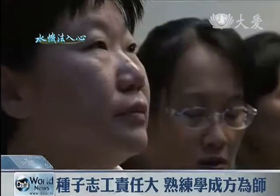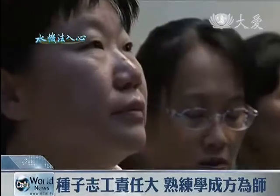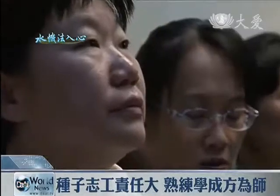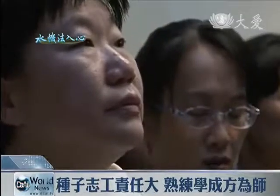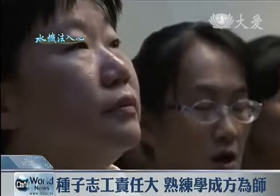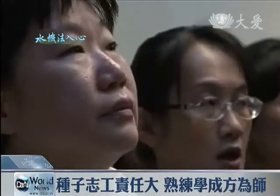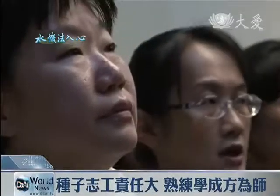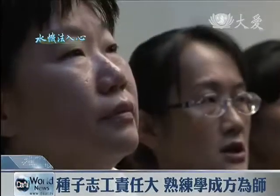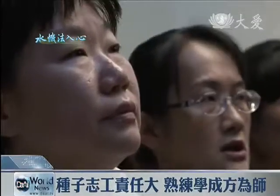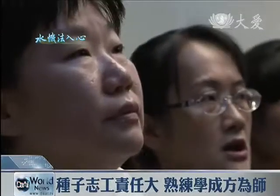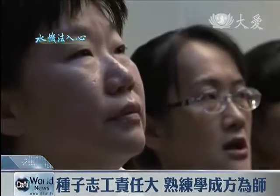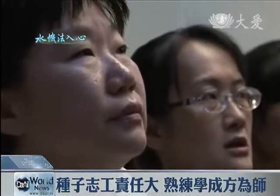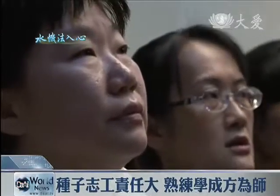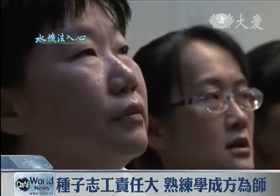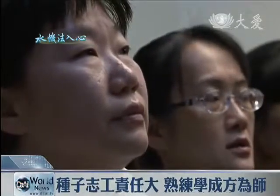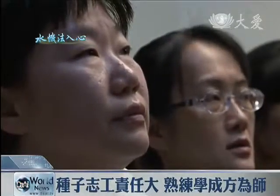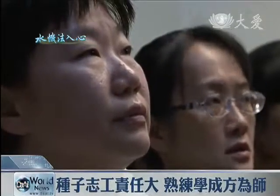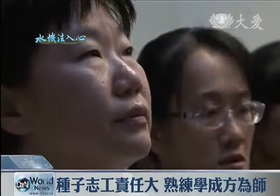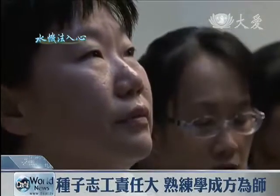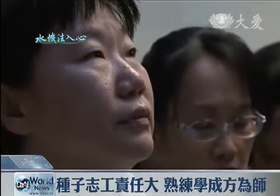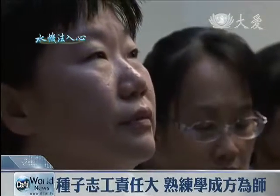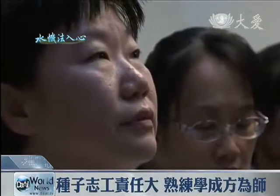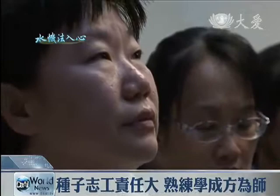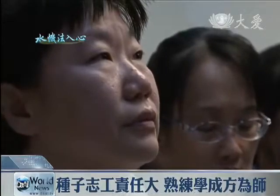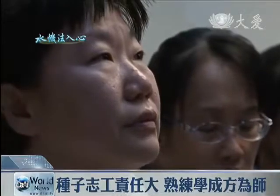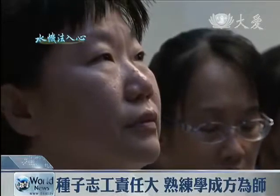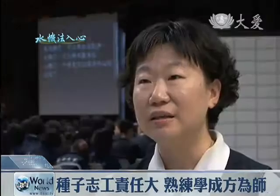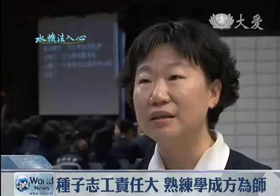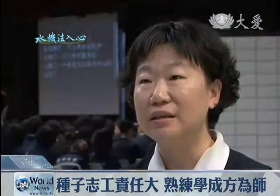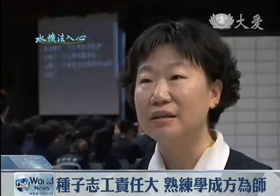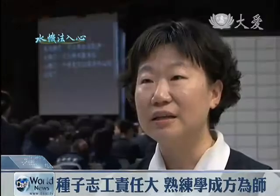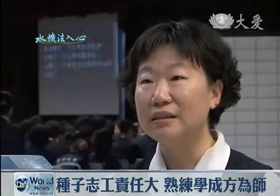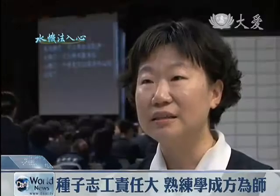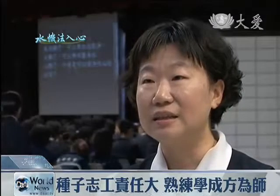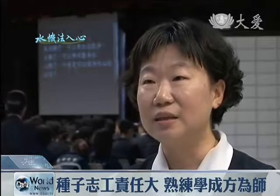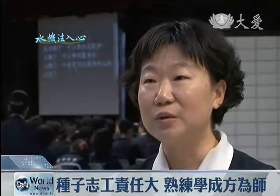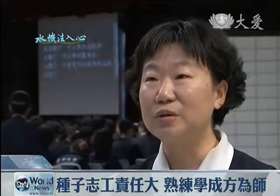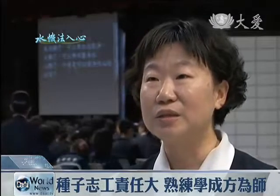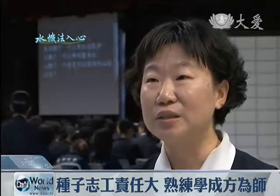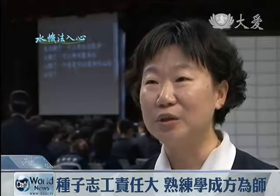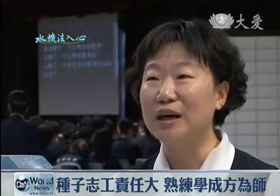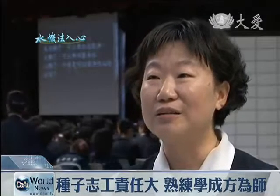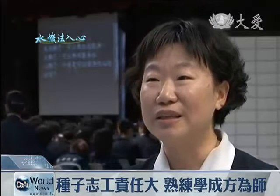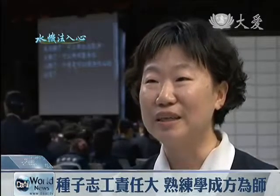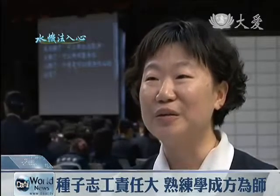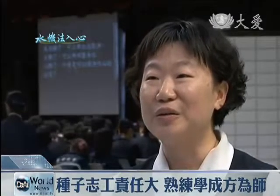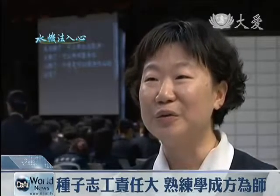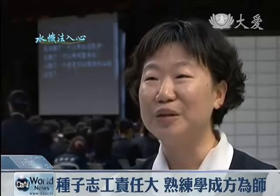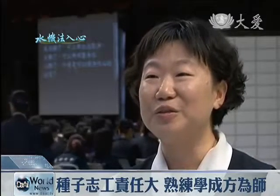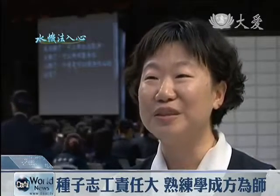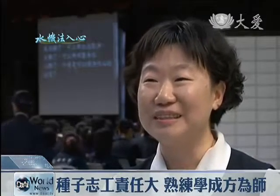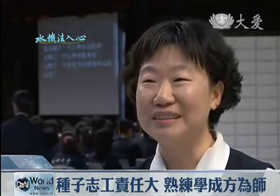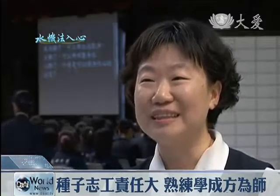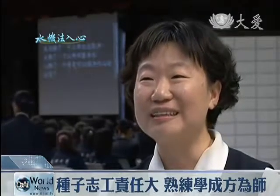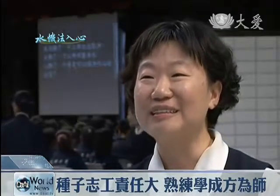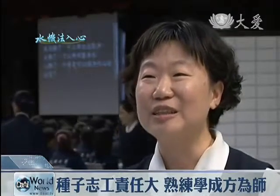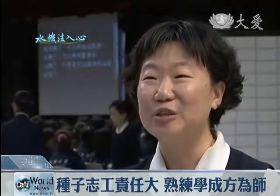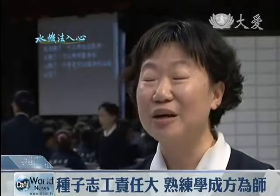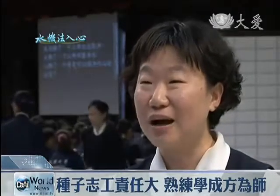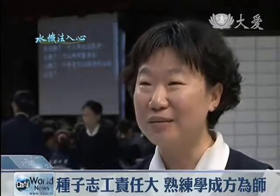让宇荣体悟到心宽念纯的福报。 那其实很多都是最好的因缘汇聚而成，所以好的坏